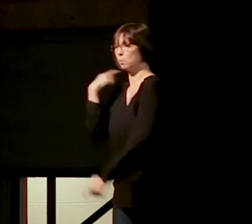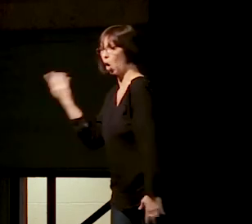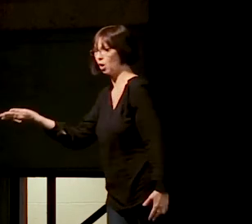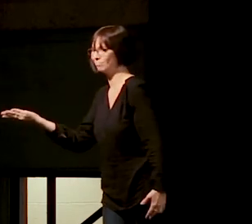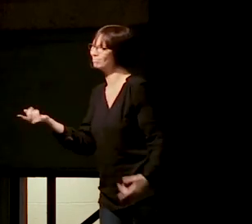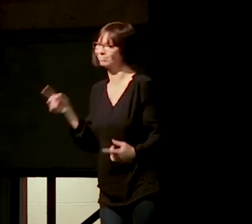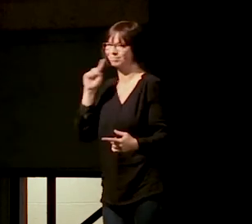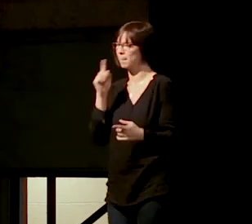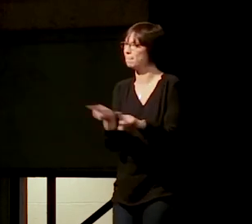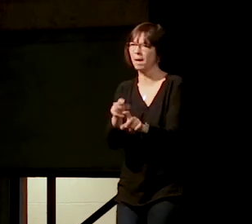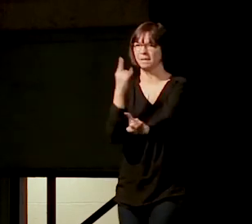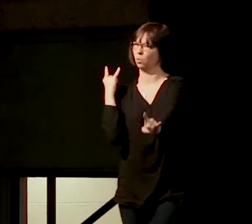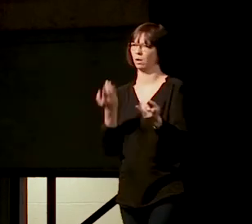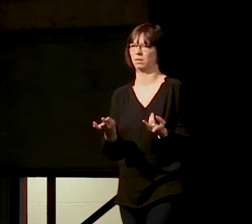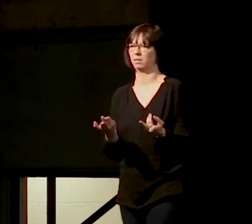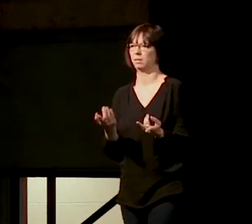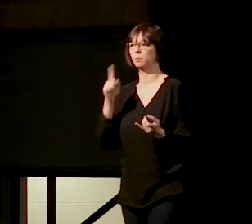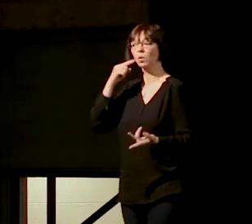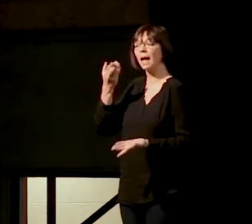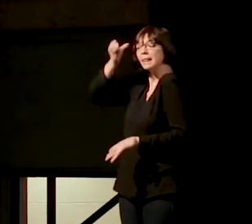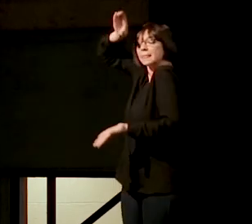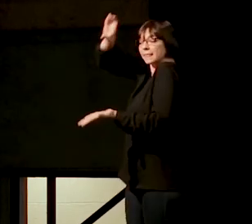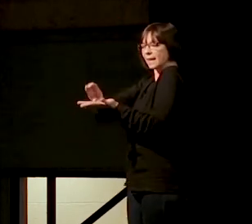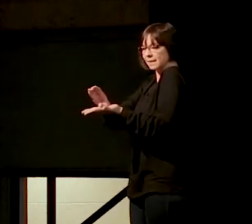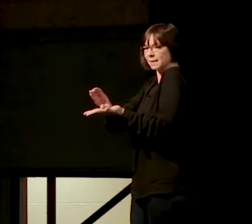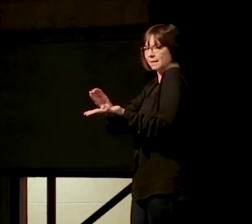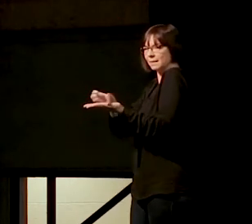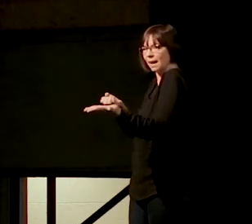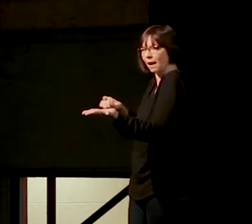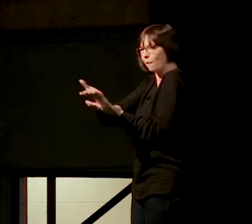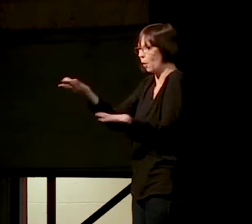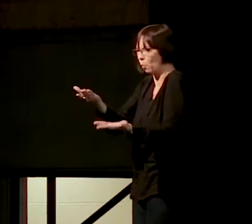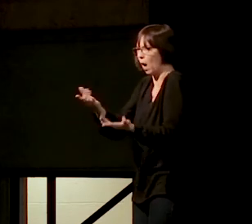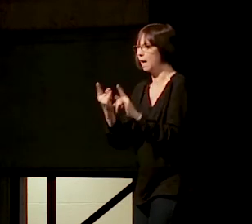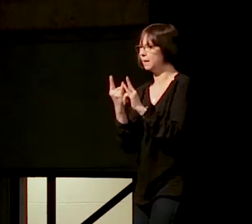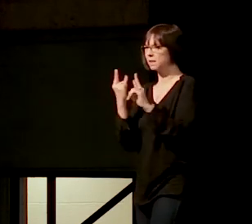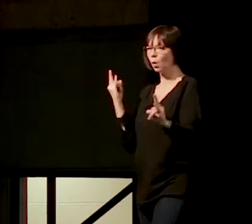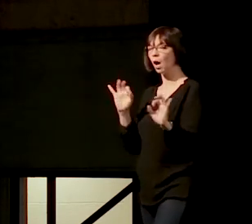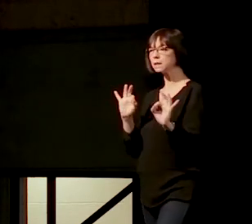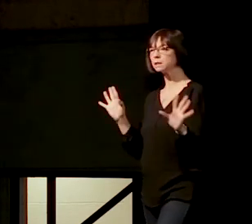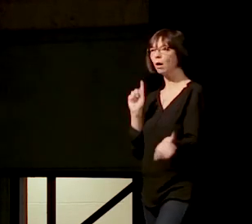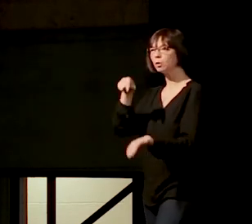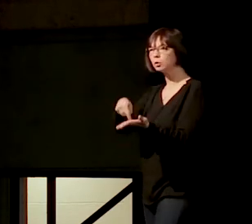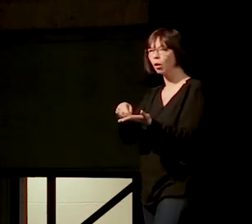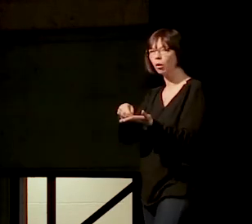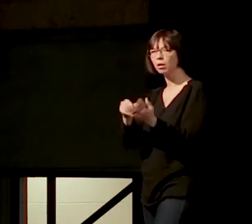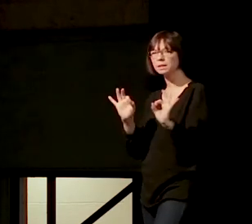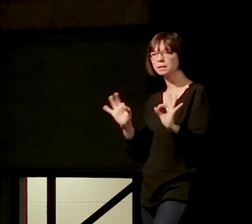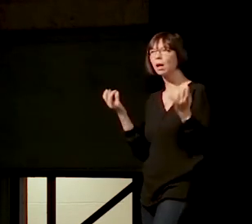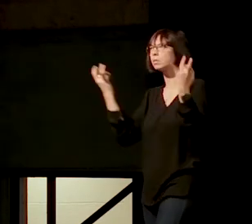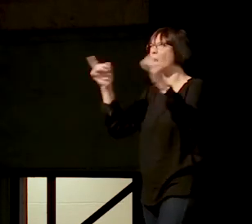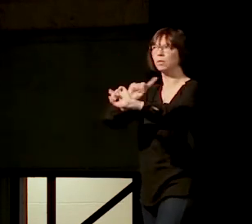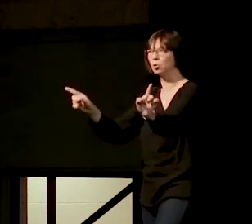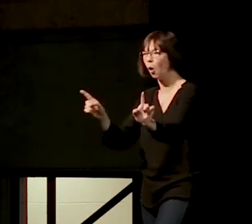nos enfants que l'histoire n'est pas sans lieu ni hors du temps, mais qu'on peut la toucher, qu'elle est juste là, dans les rues de Gwenou, avec